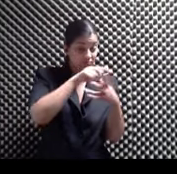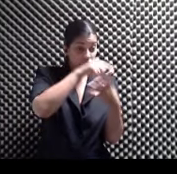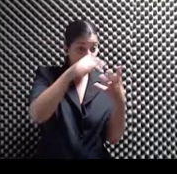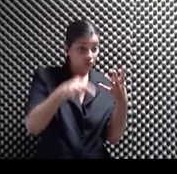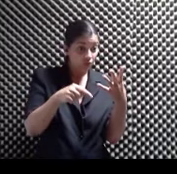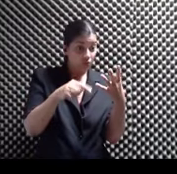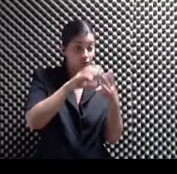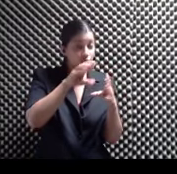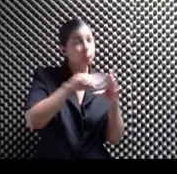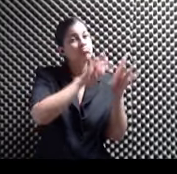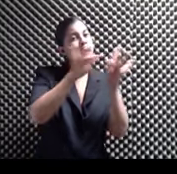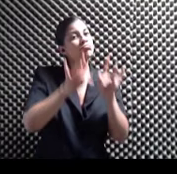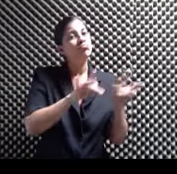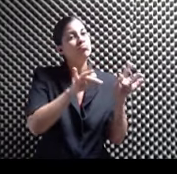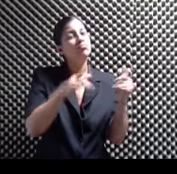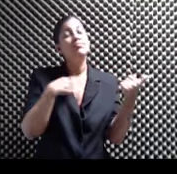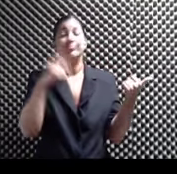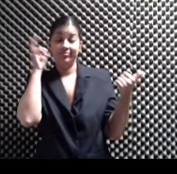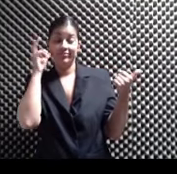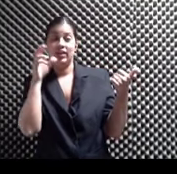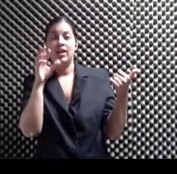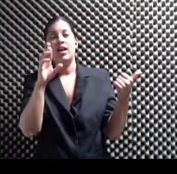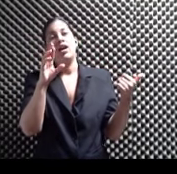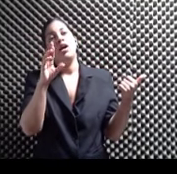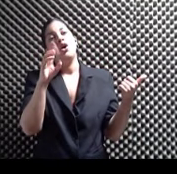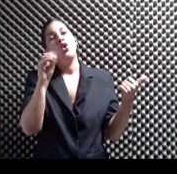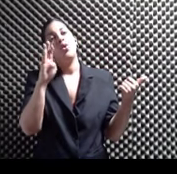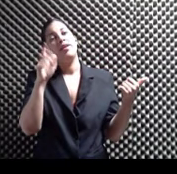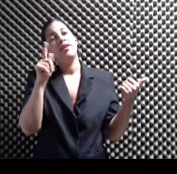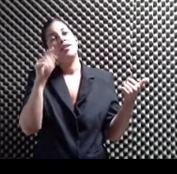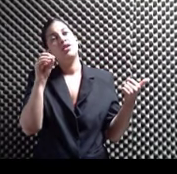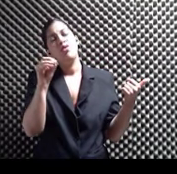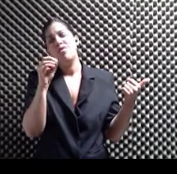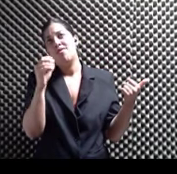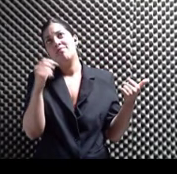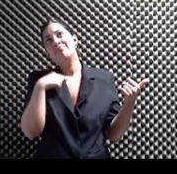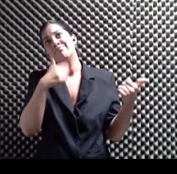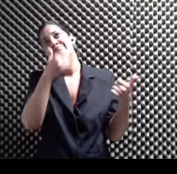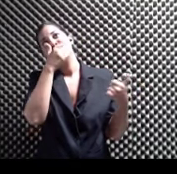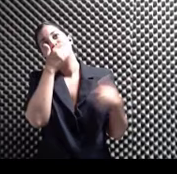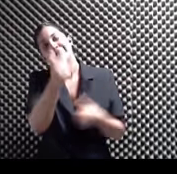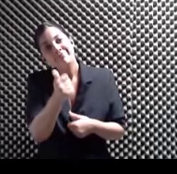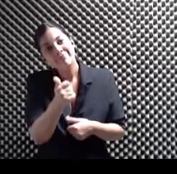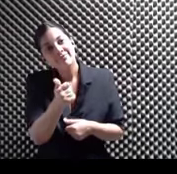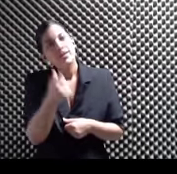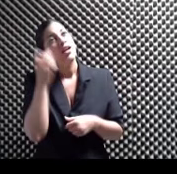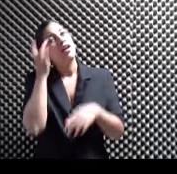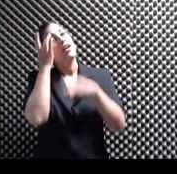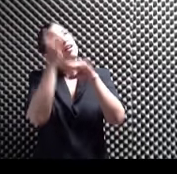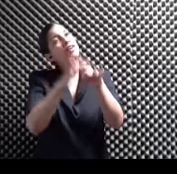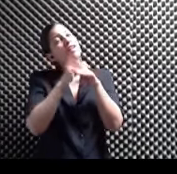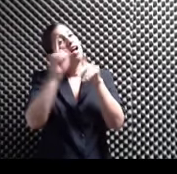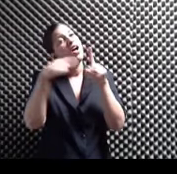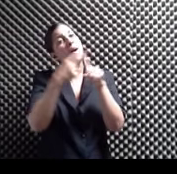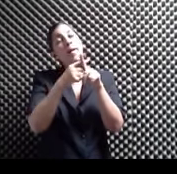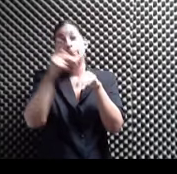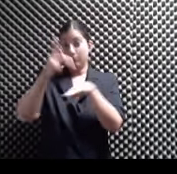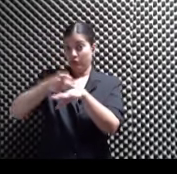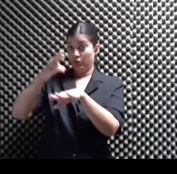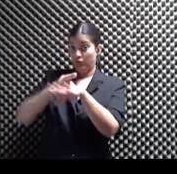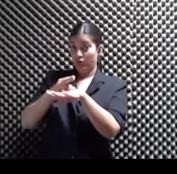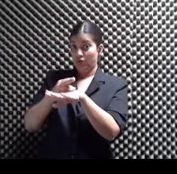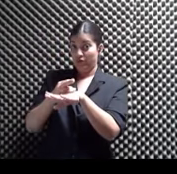bien interesantes, porque oír a Roberto Sánchez Vilella hablando de unas reflexiones de él sobre el Puerto Rico que legaron antes de que